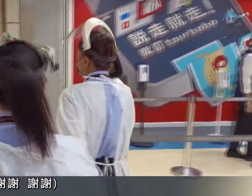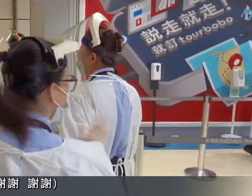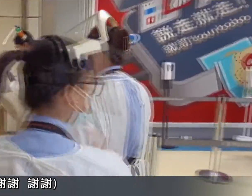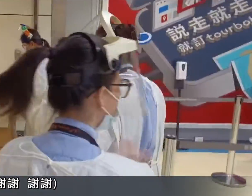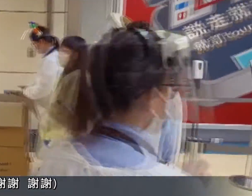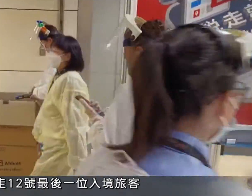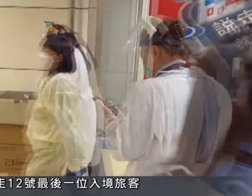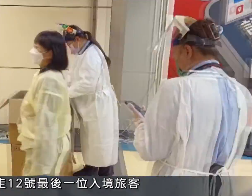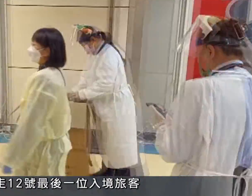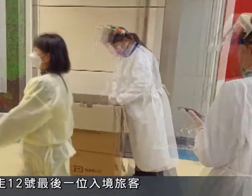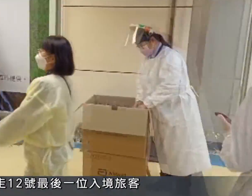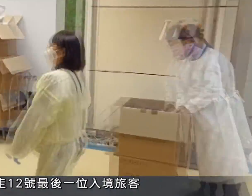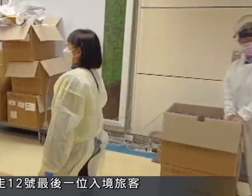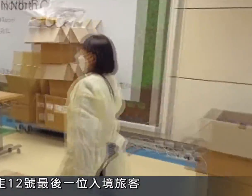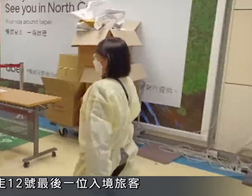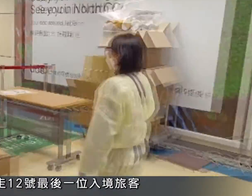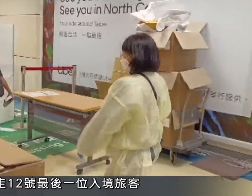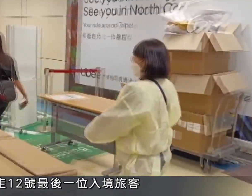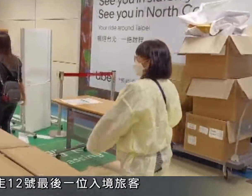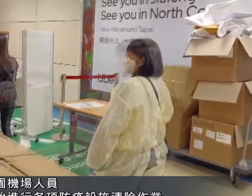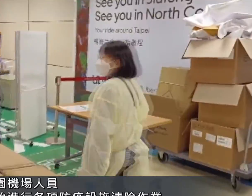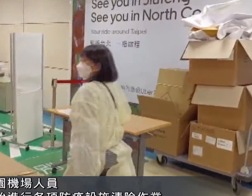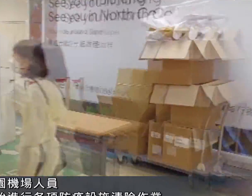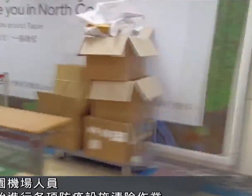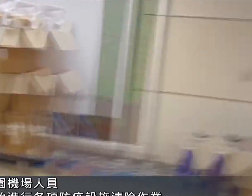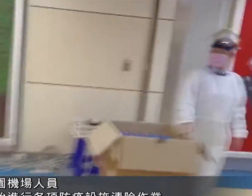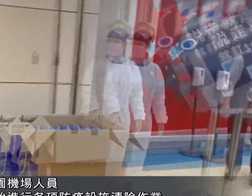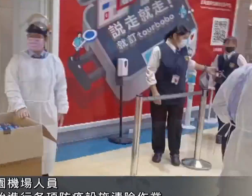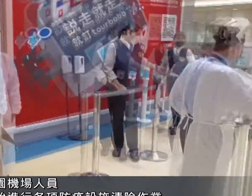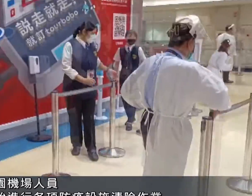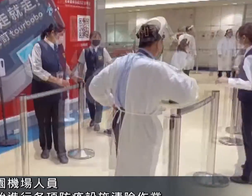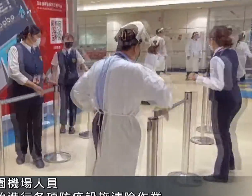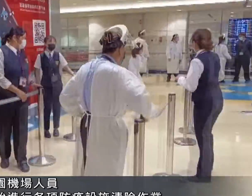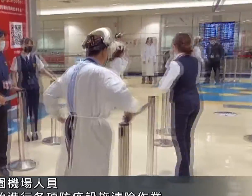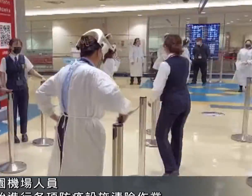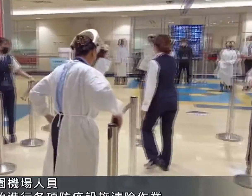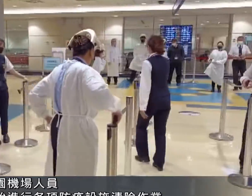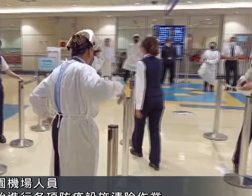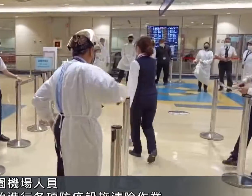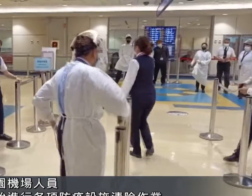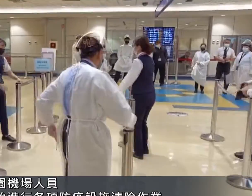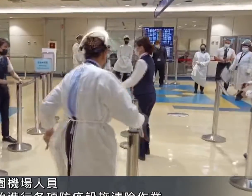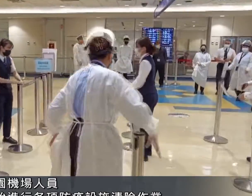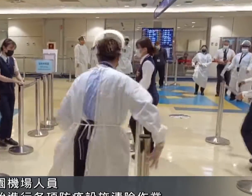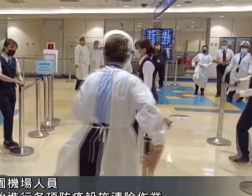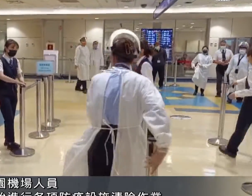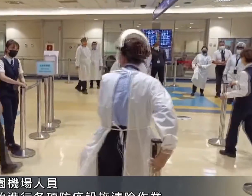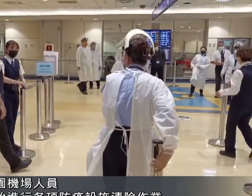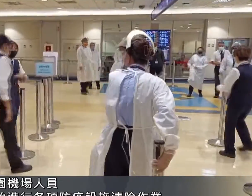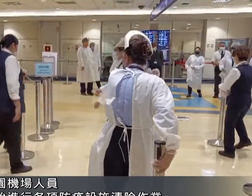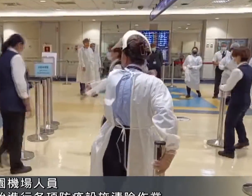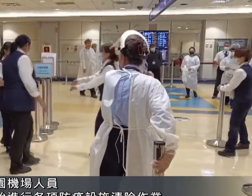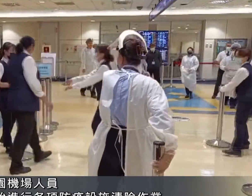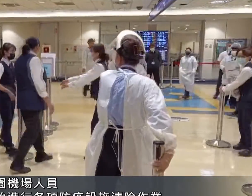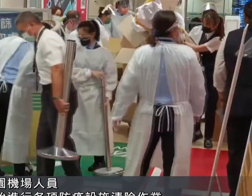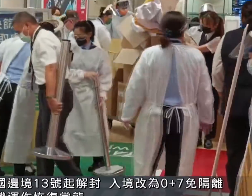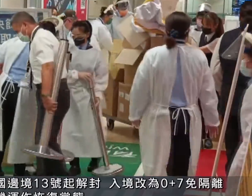送走12号最后一位入境旅客，桃园机场人员开始进行各项防疫设施清除作业。我国边